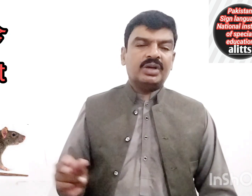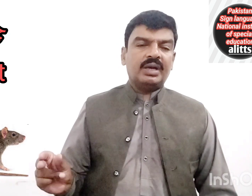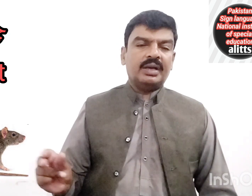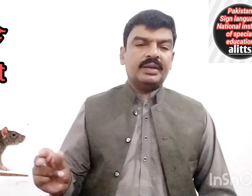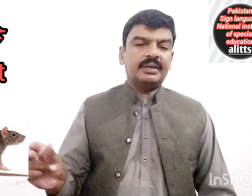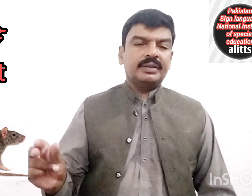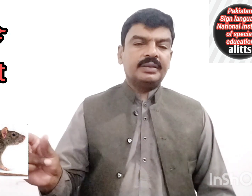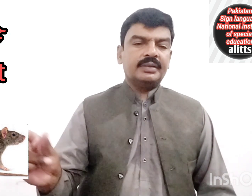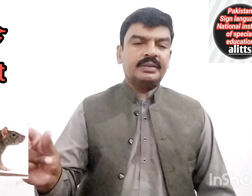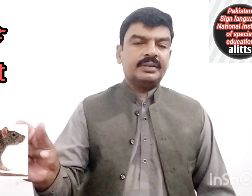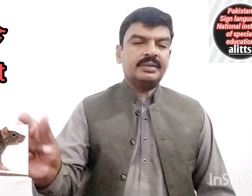चूहा,